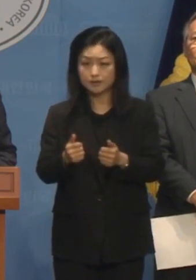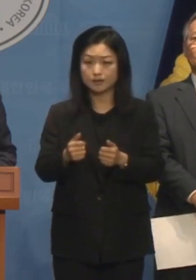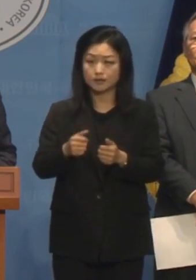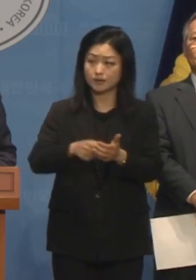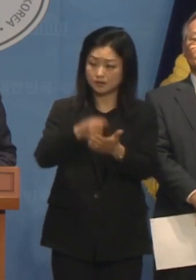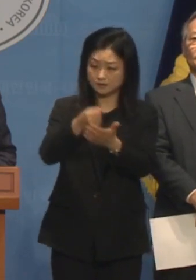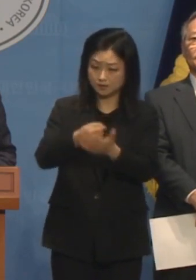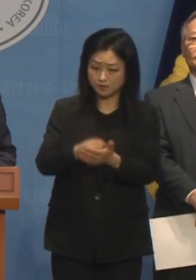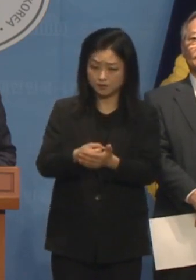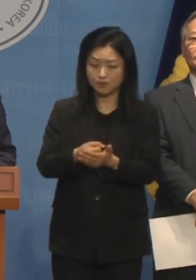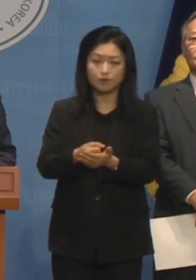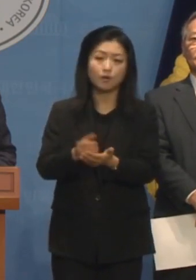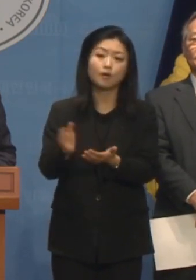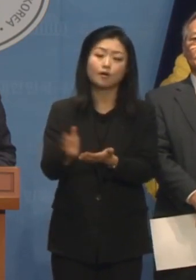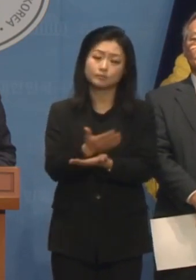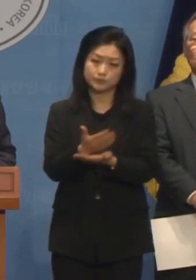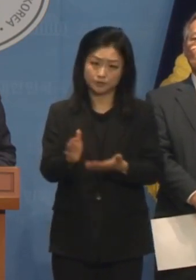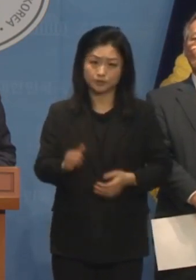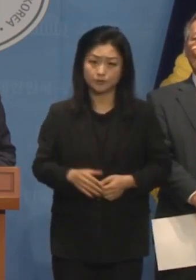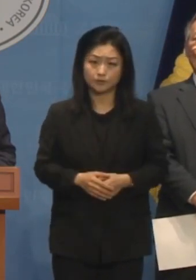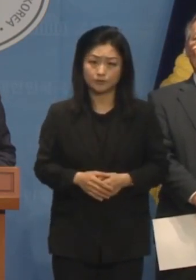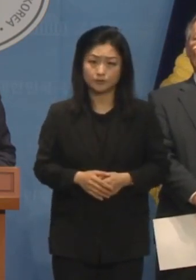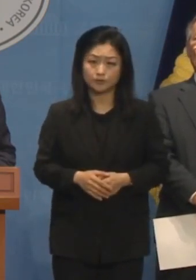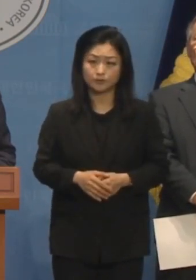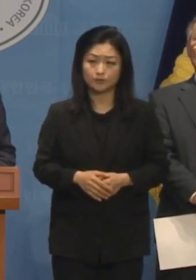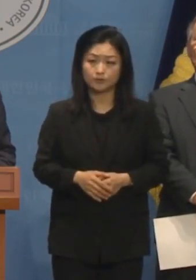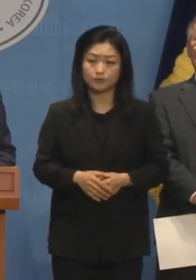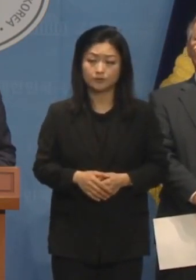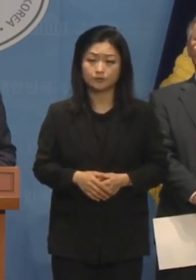의사결정 구조가 만들어지지 않은 상태에서